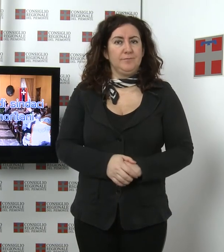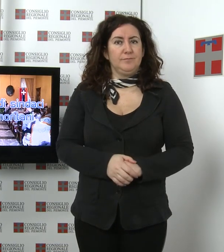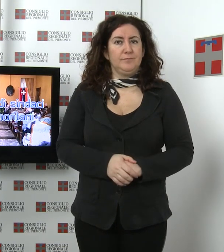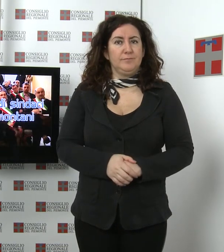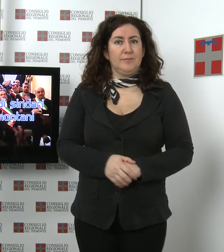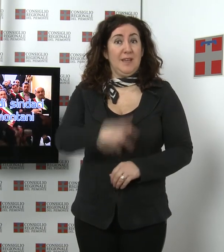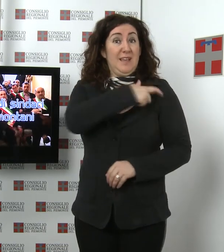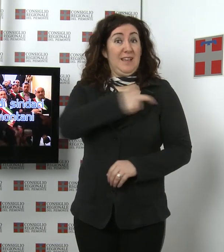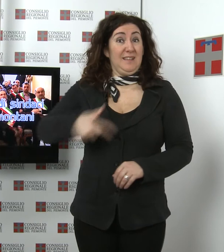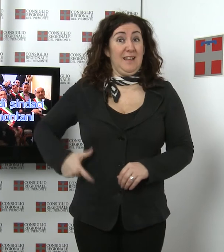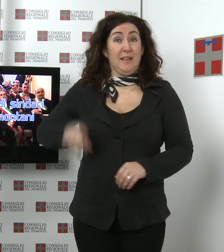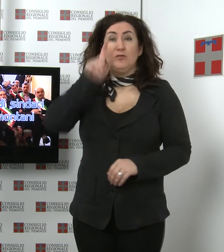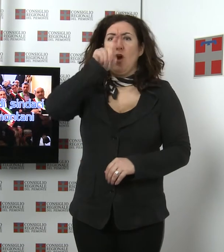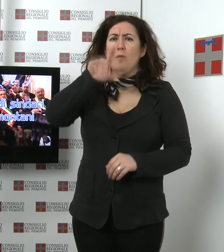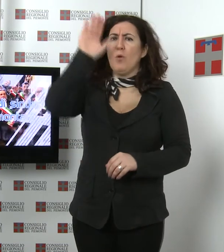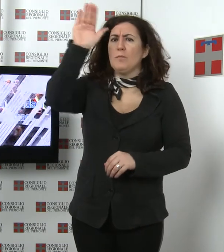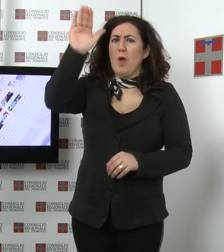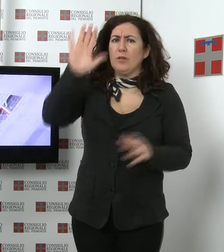Delegazione di sindaci di comuni montani.